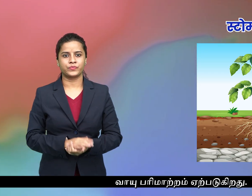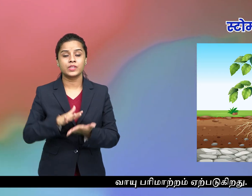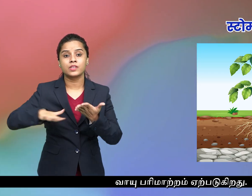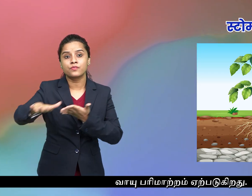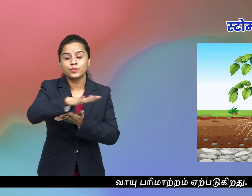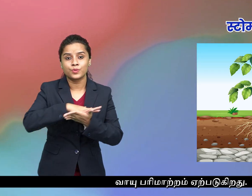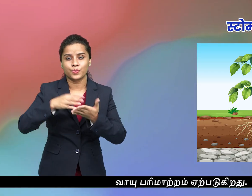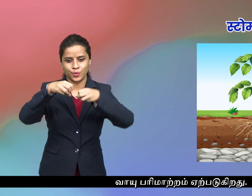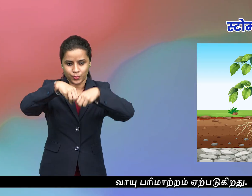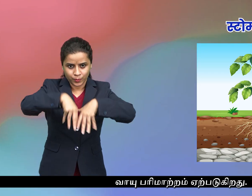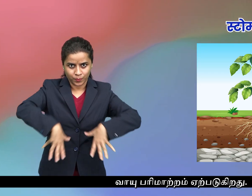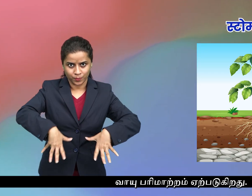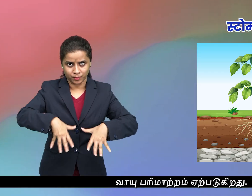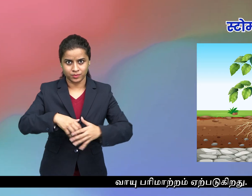வாயு பரிமாற்றம் ஏற்படுகிறது.